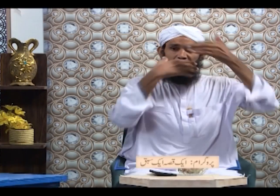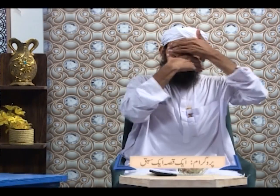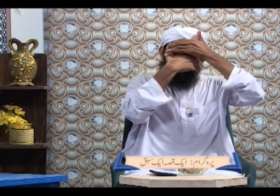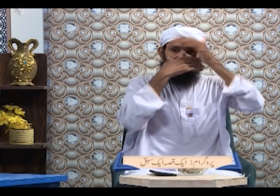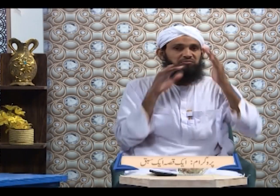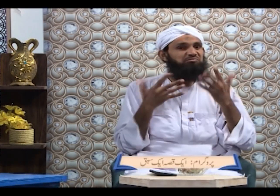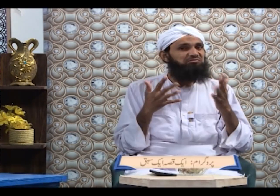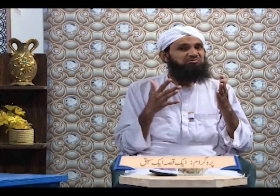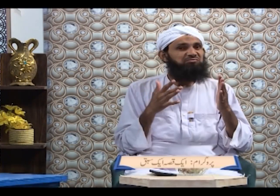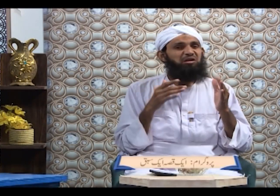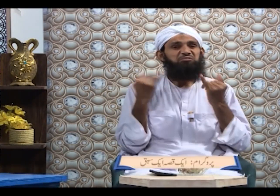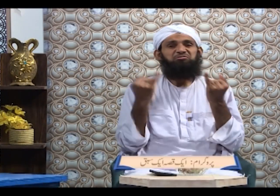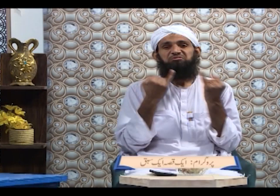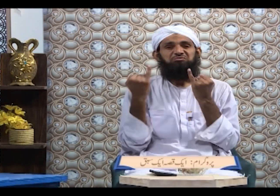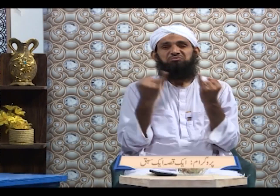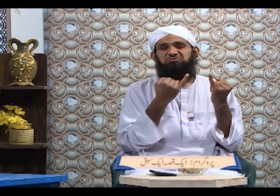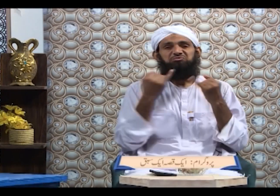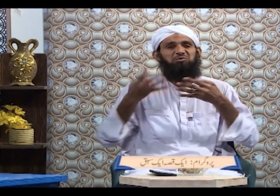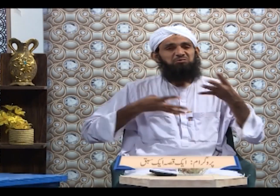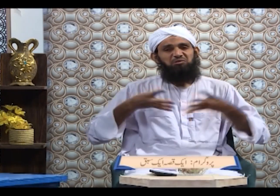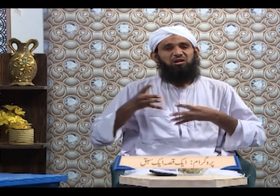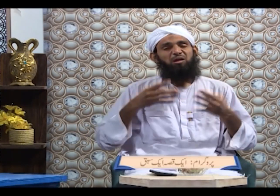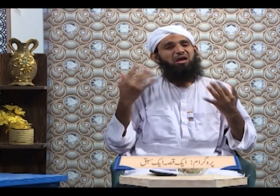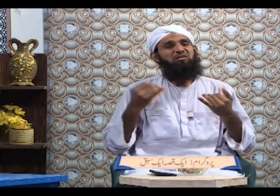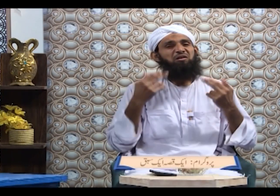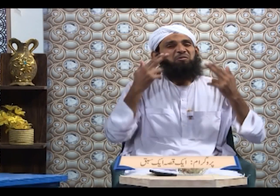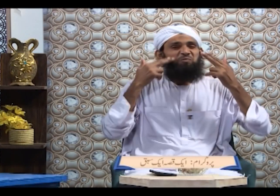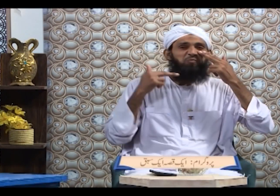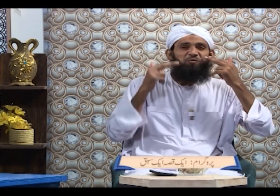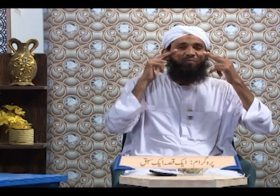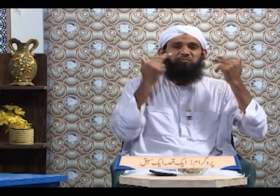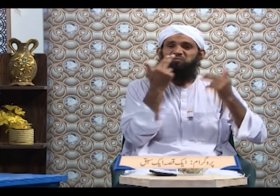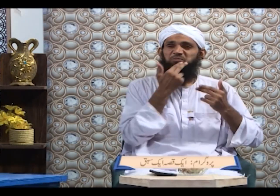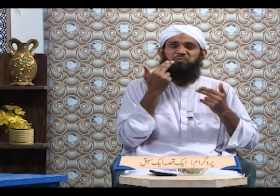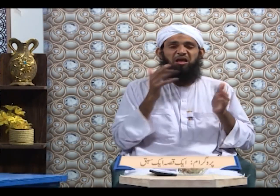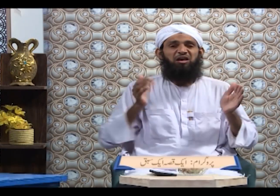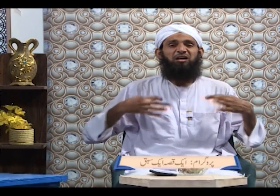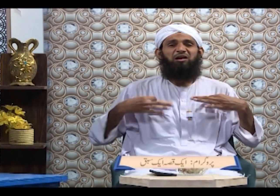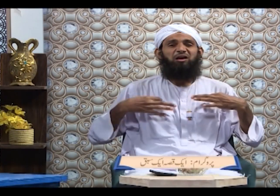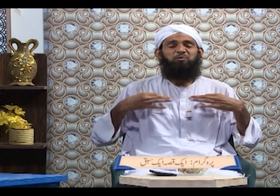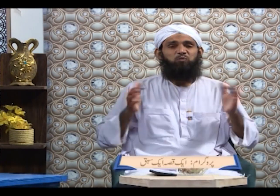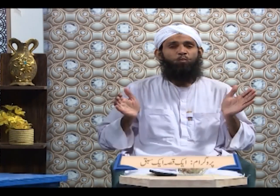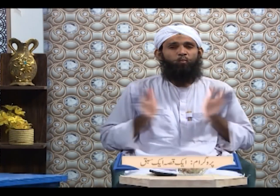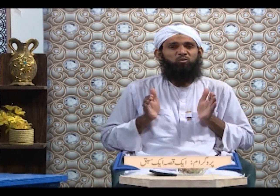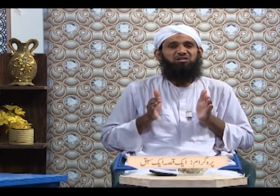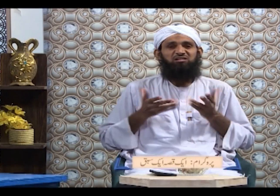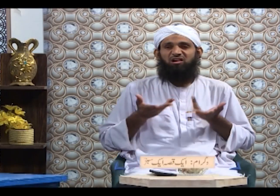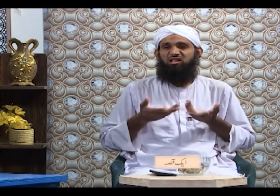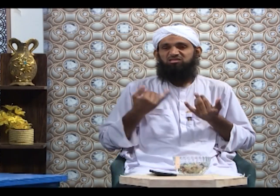کر گلی بازاروں میں بے پردہ گھومنا، فیشن کے نام پر تنگ لباس پہن کر بد نگاہی کا سامان بننا شروع کر دیا